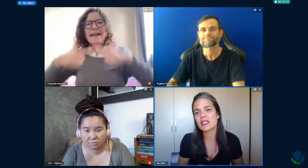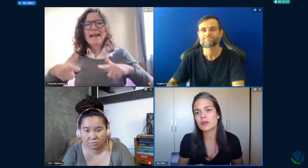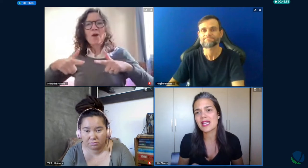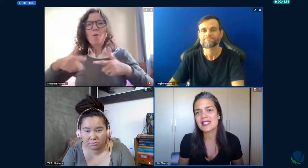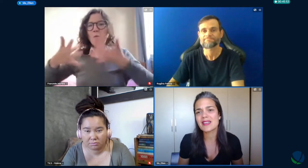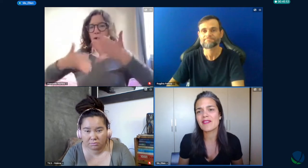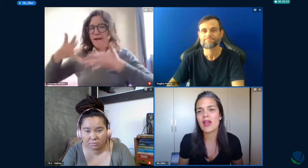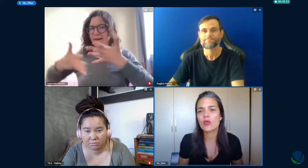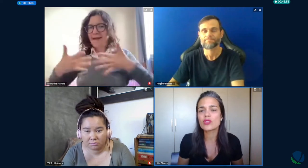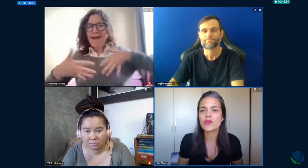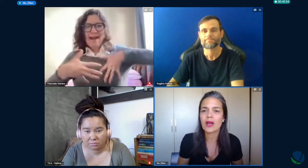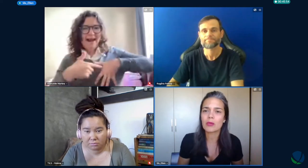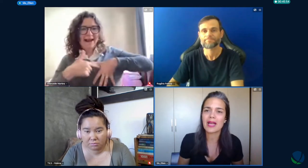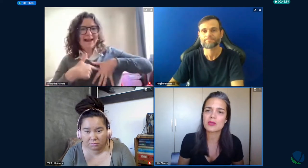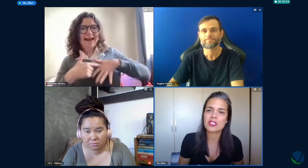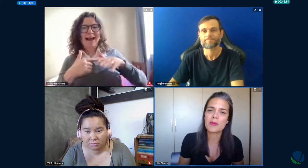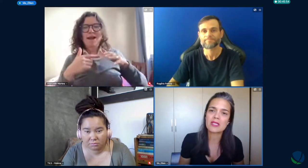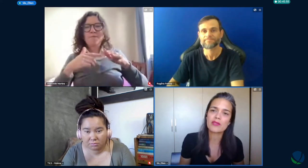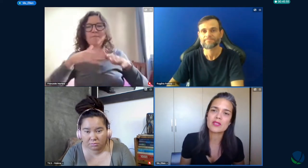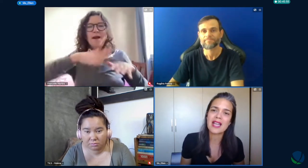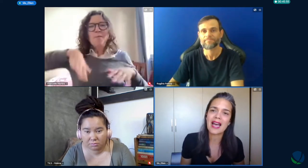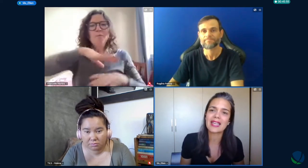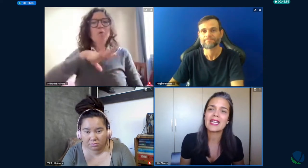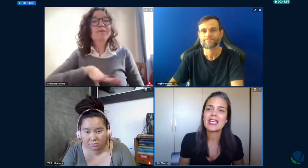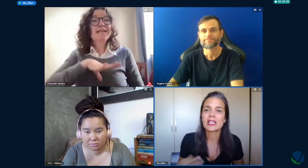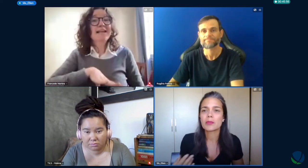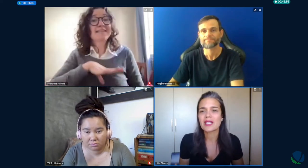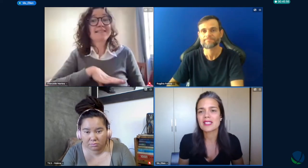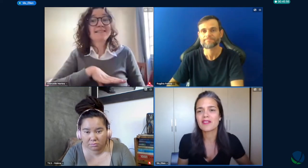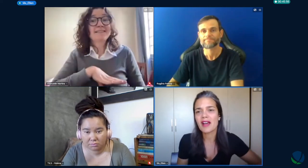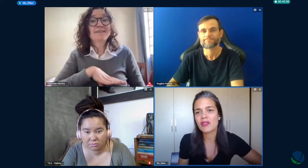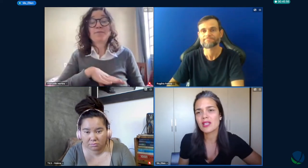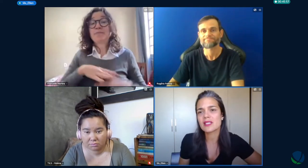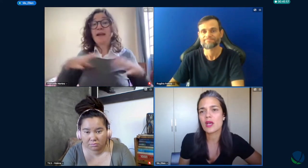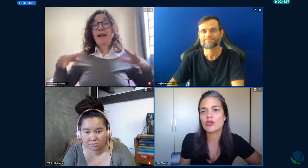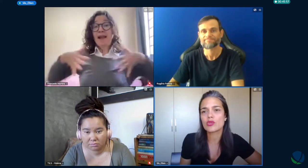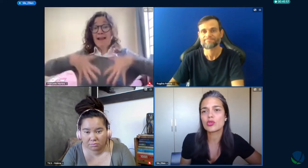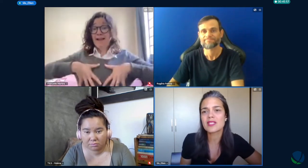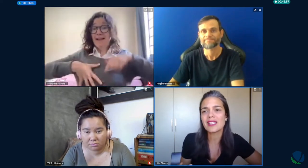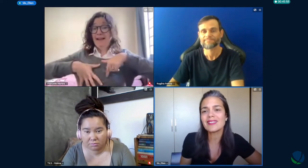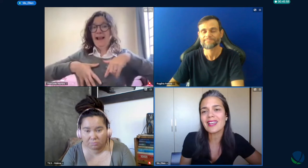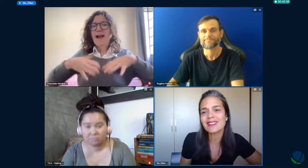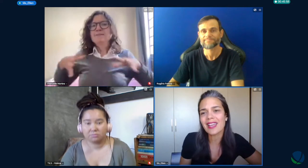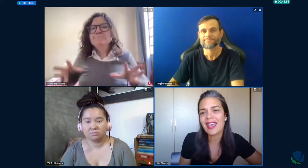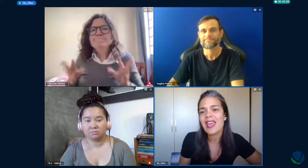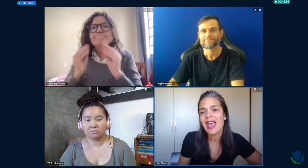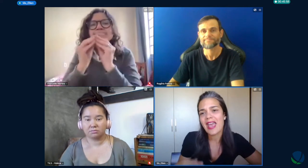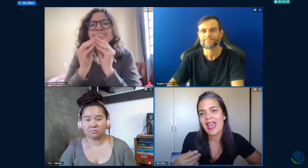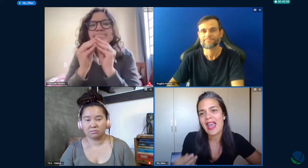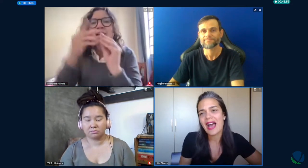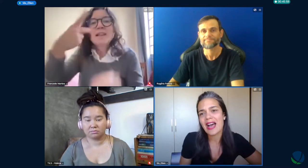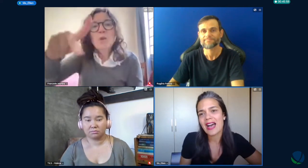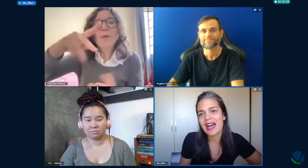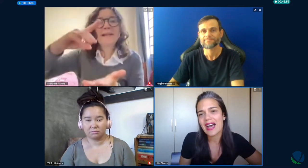gente talvez pudesse ver alguns vocabulários específicos na área que pudessem favorecer os surdos a entender